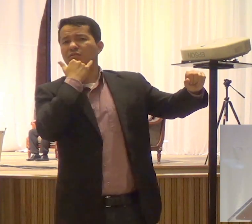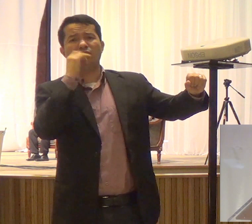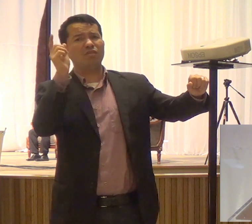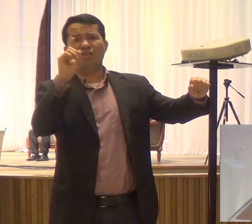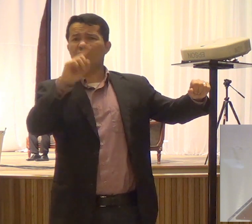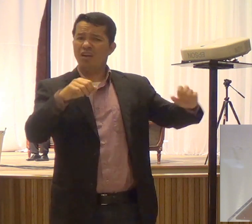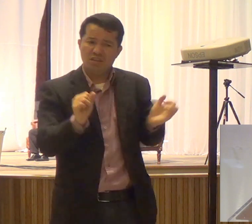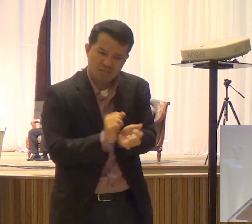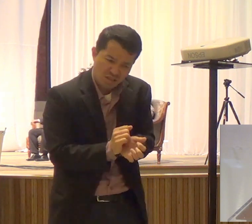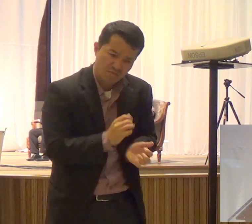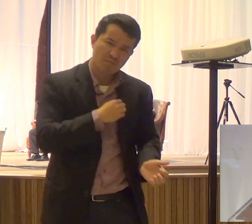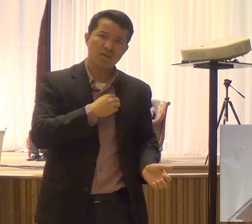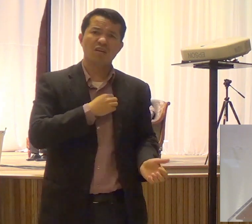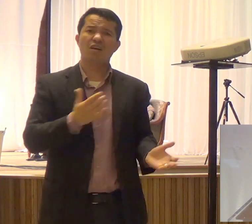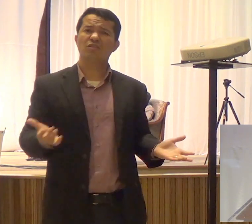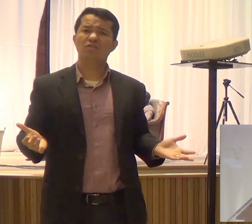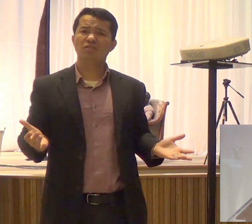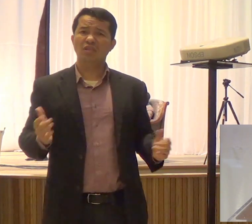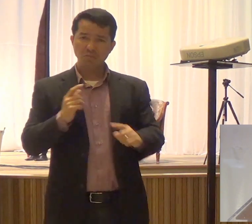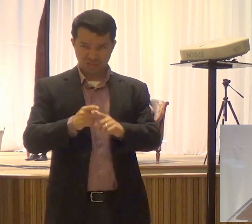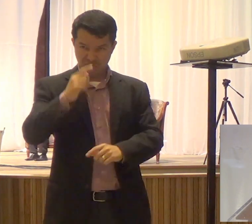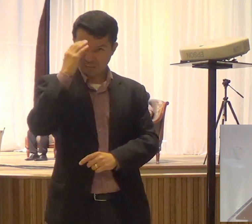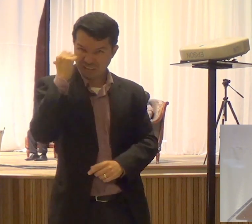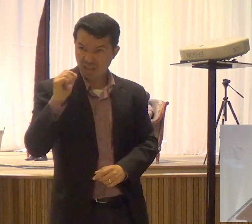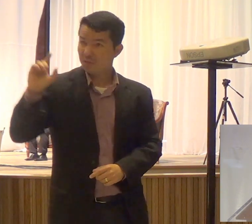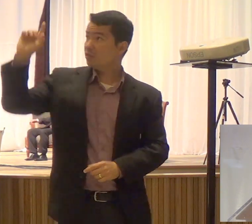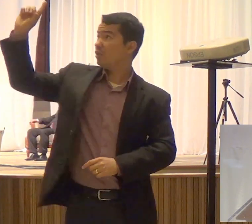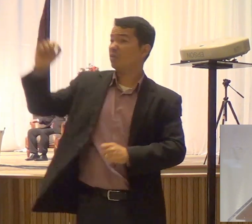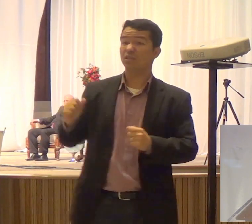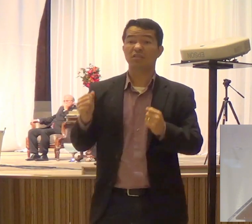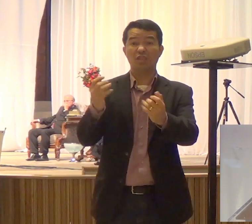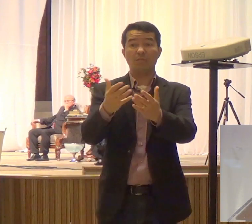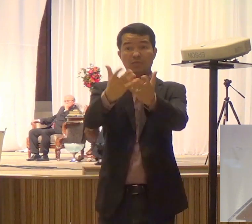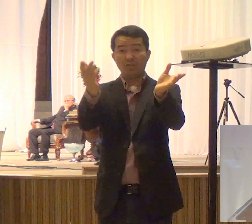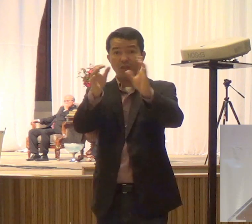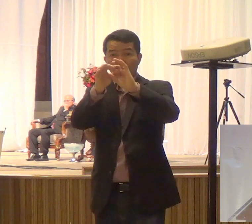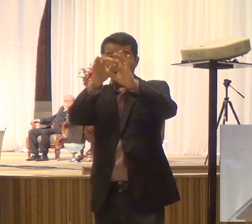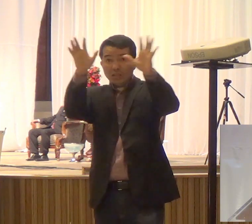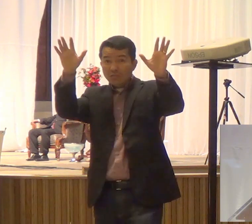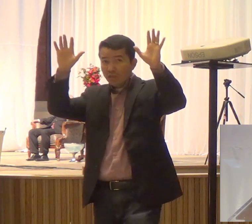mais escravidão. Porque a liberdade que Deus dá para você é a liberdade real, querido.